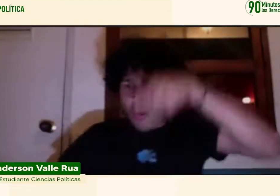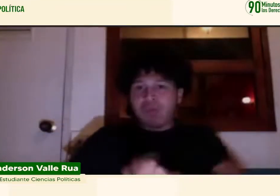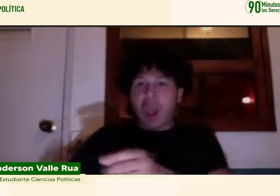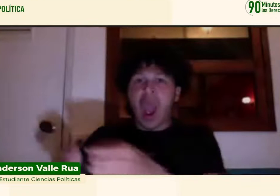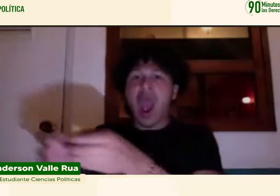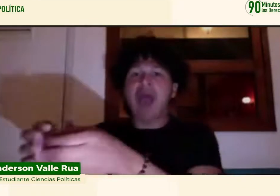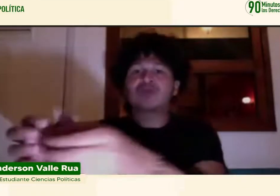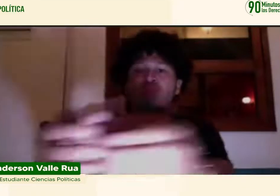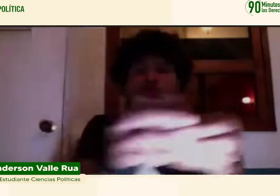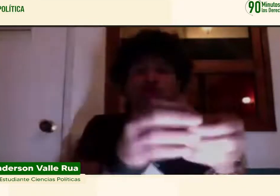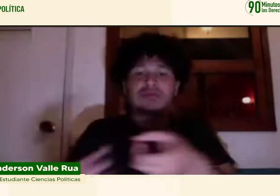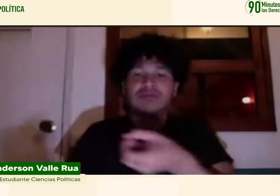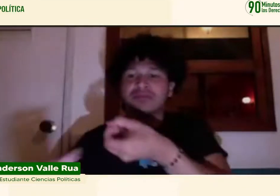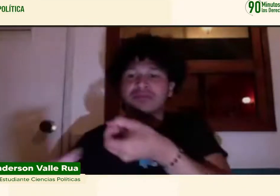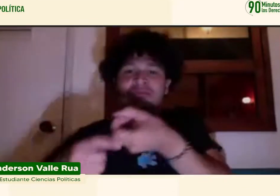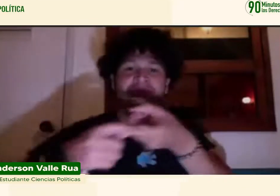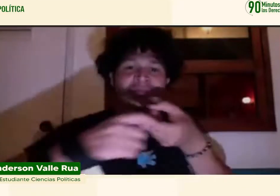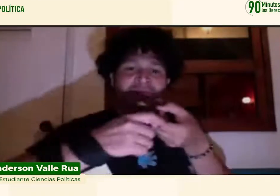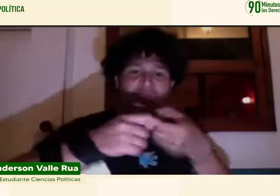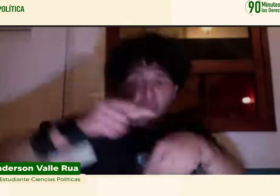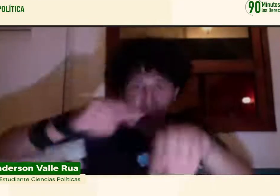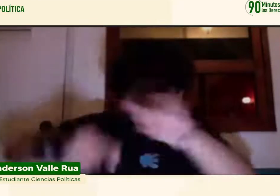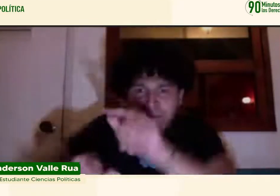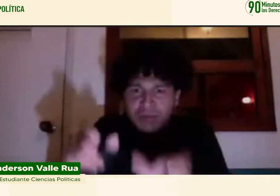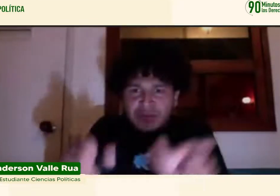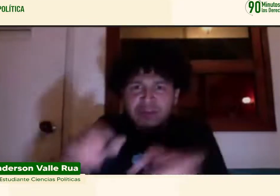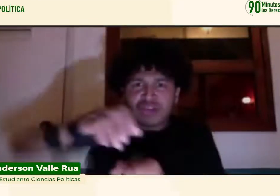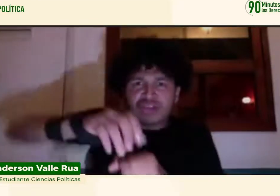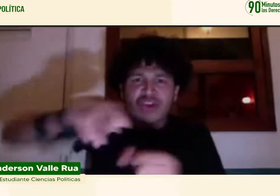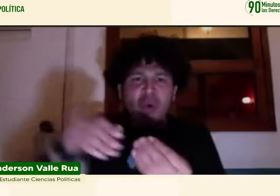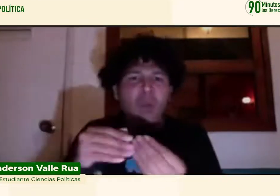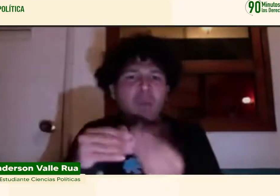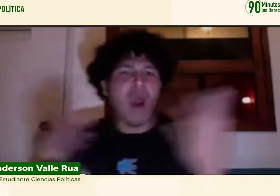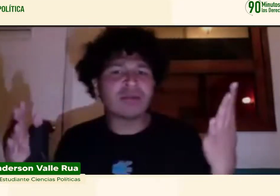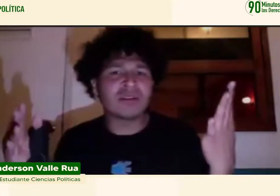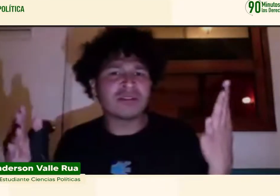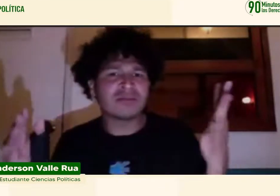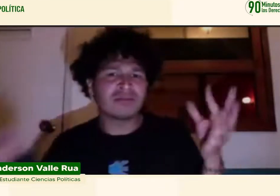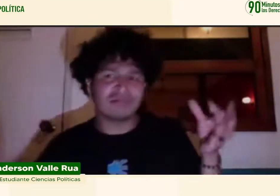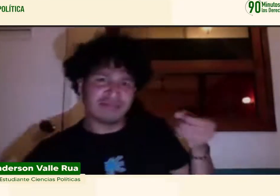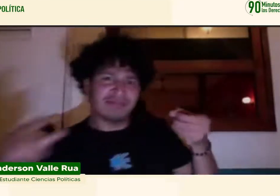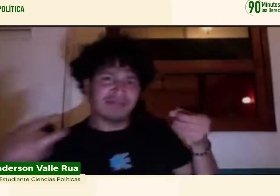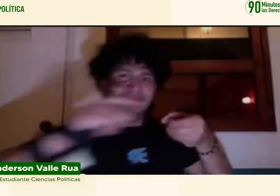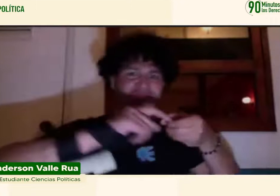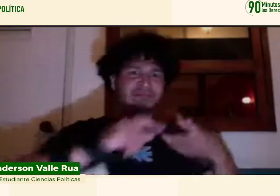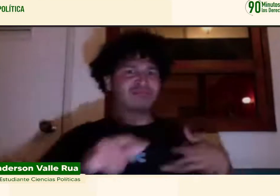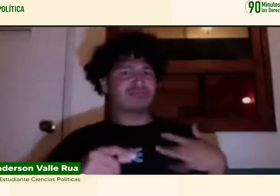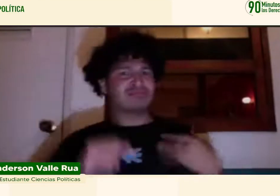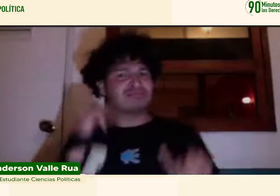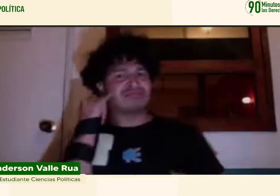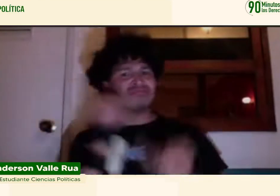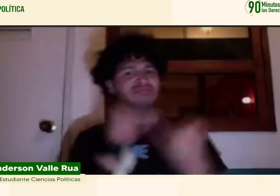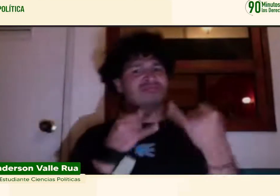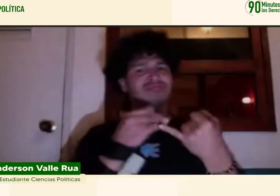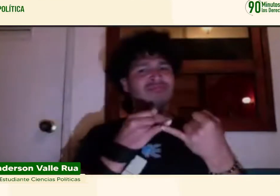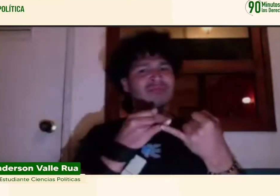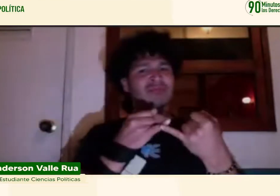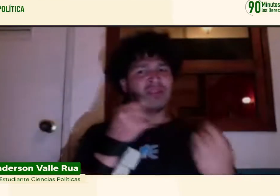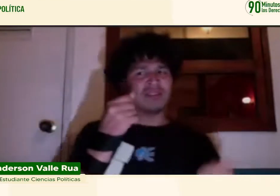proceso es muy delicado las organizaciones que se reúnen o convocan o